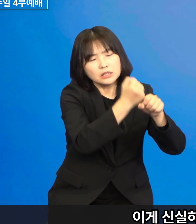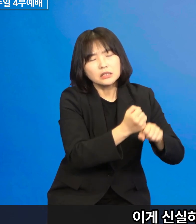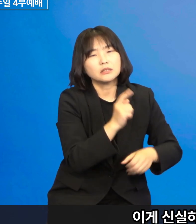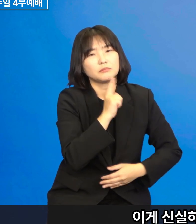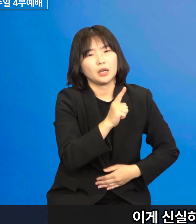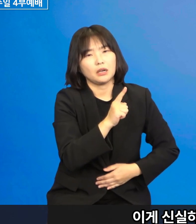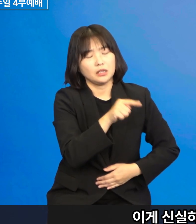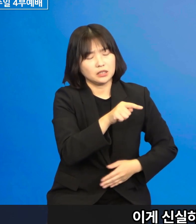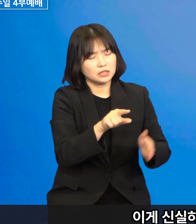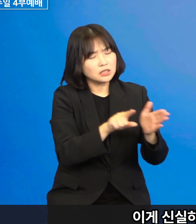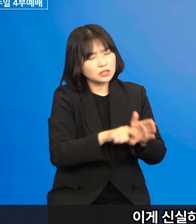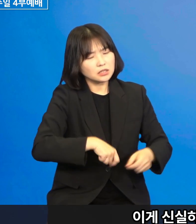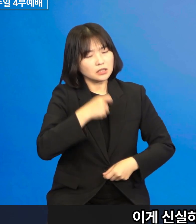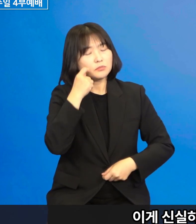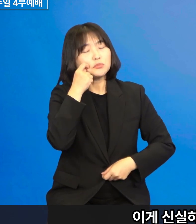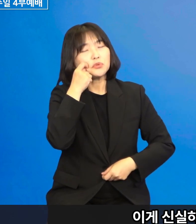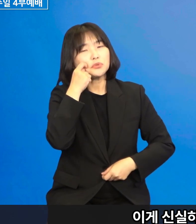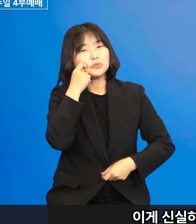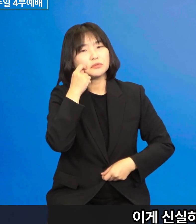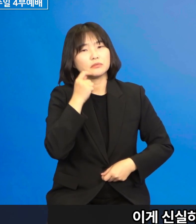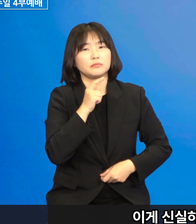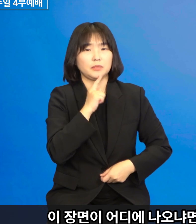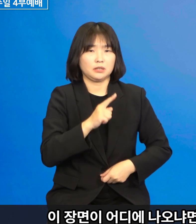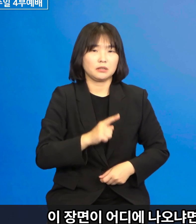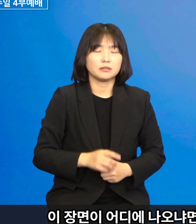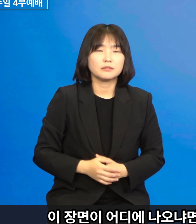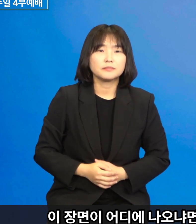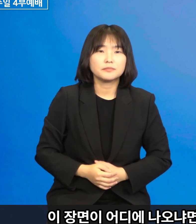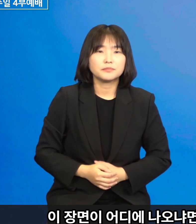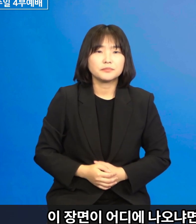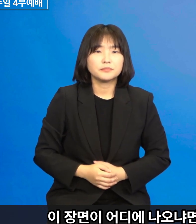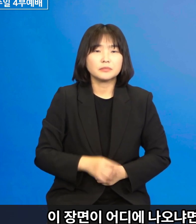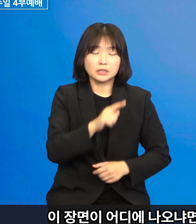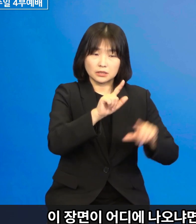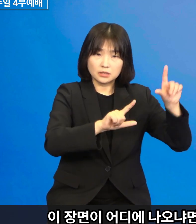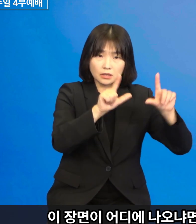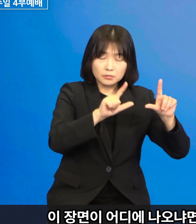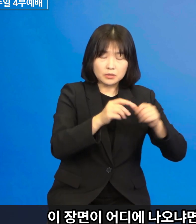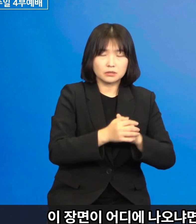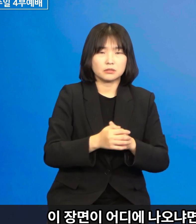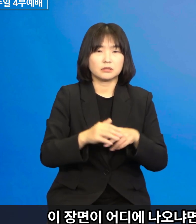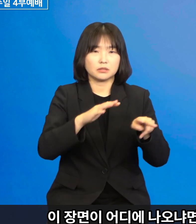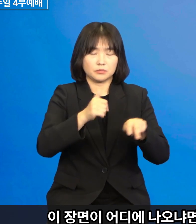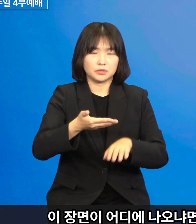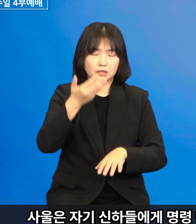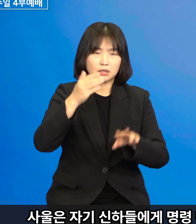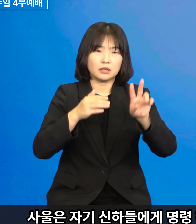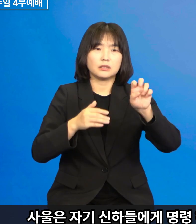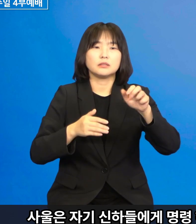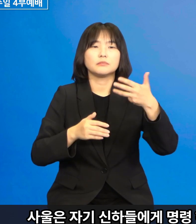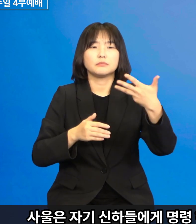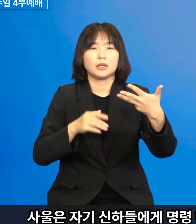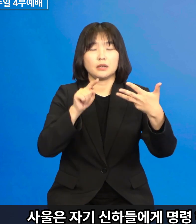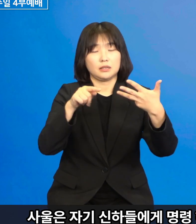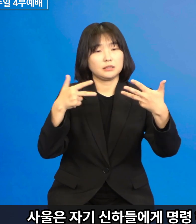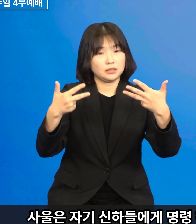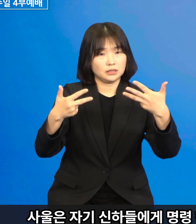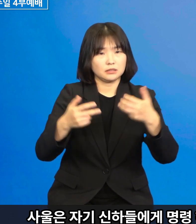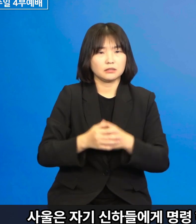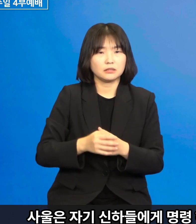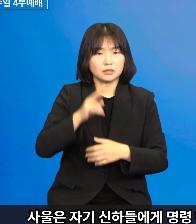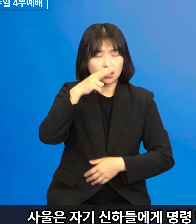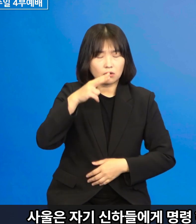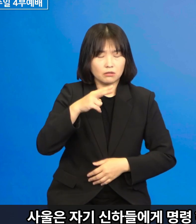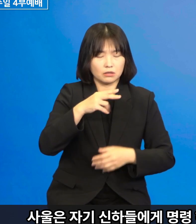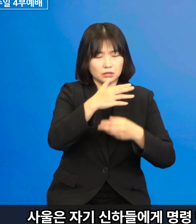신실하지 못한 거예요. 이 장면이 어디 나오냐면 사무엘상 28장 7절에 나옵니다. 사울은 자기 신하들에게